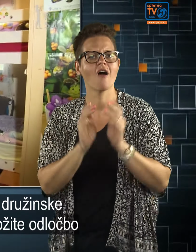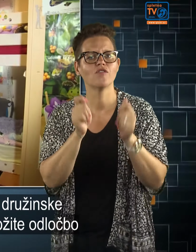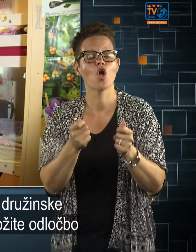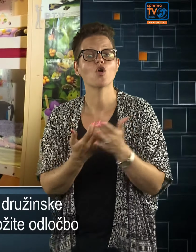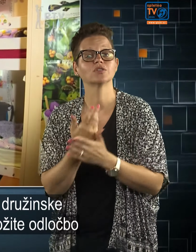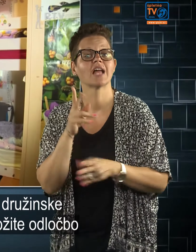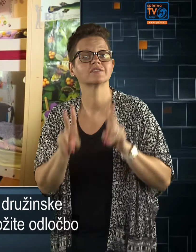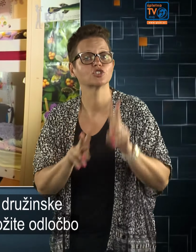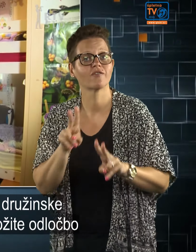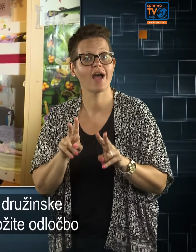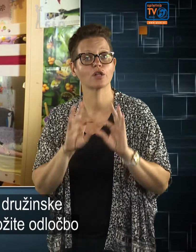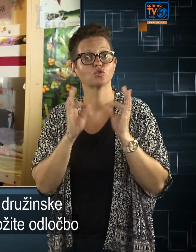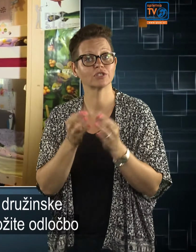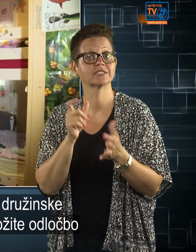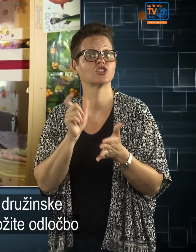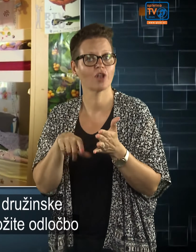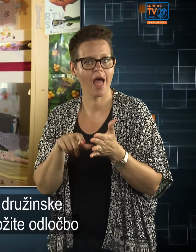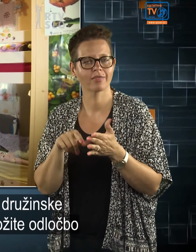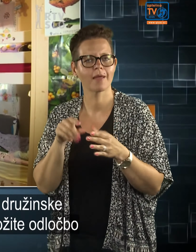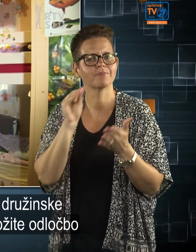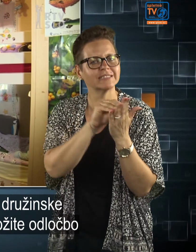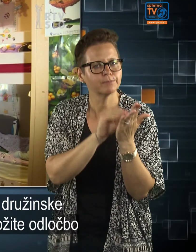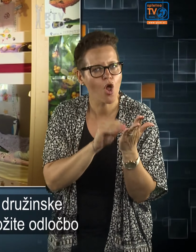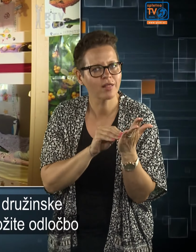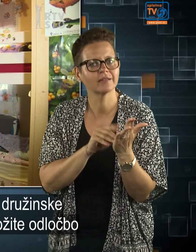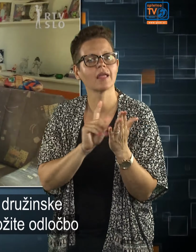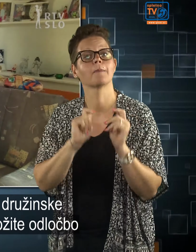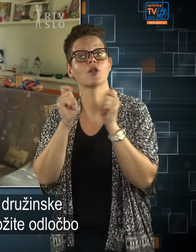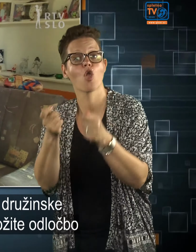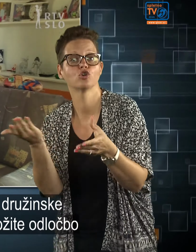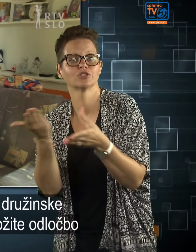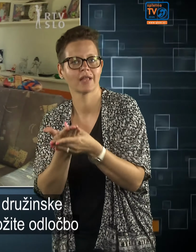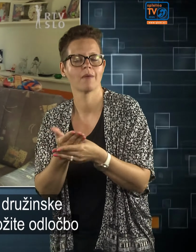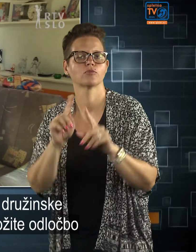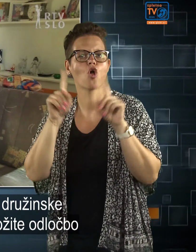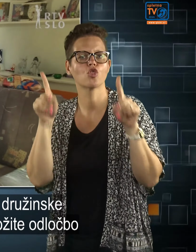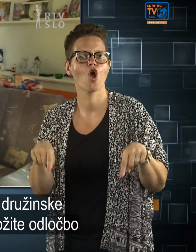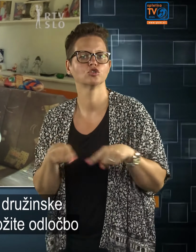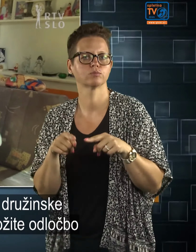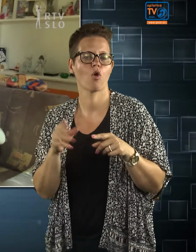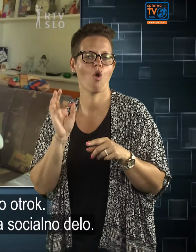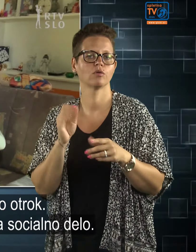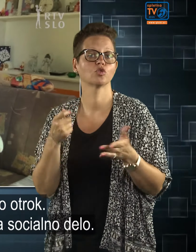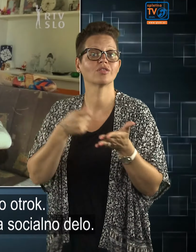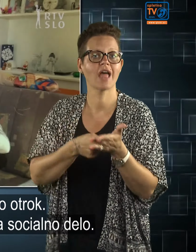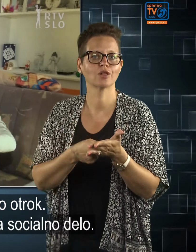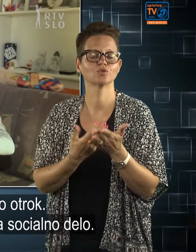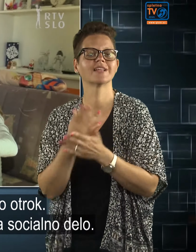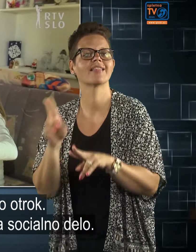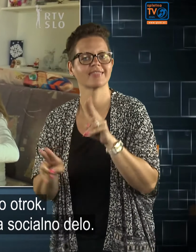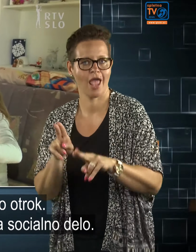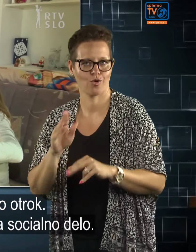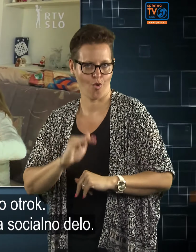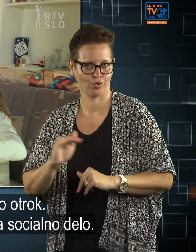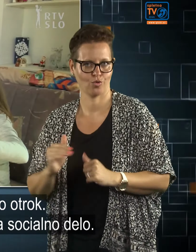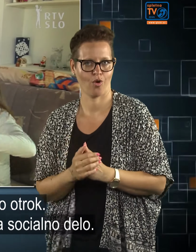Vlogo za vzdrževane družinske člane izpolnite in ji priložite odločbo o dodatku za nego otrok.